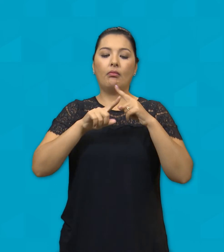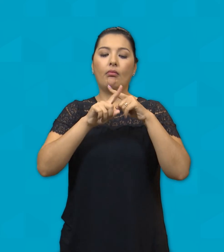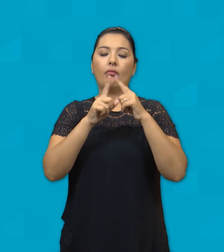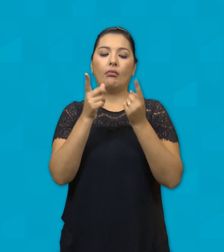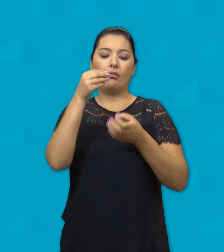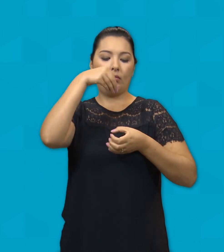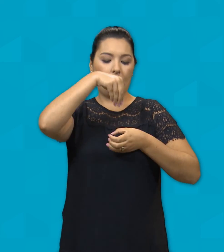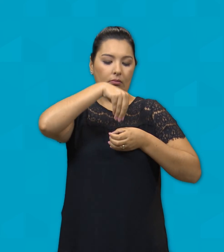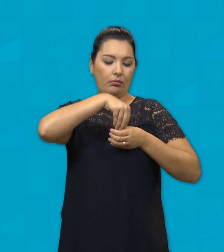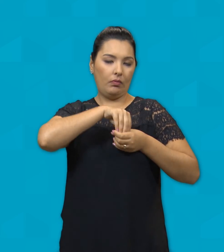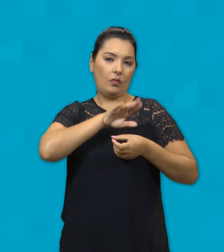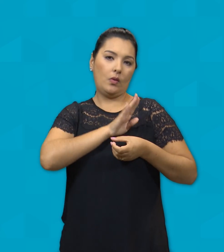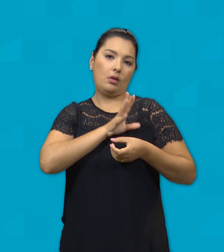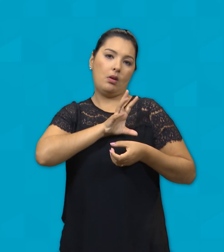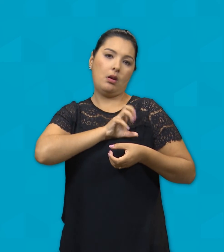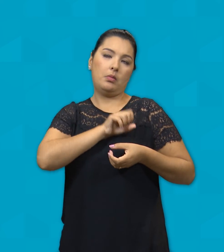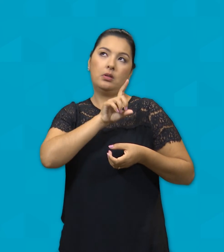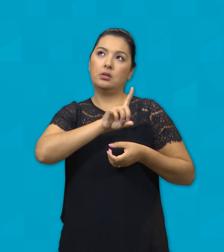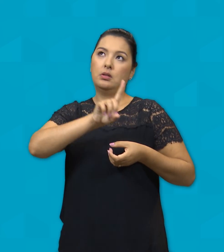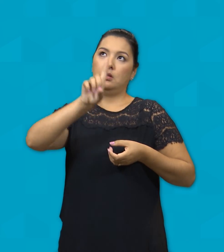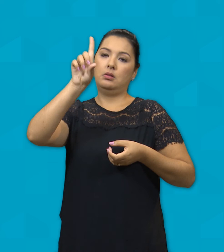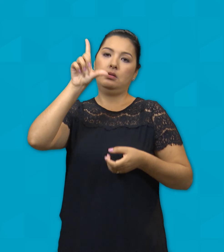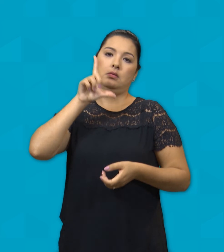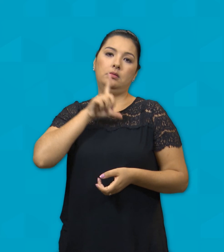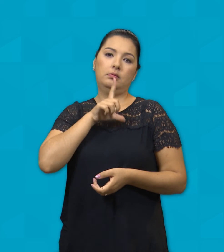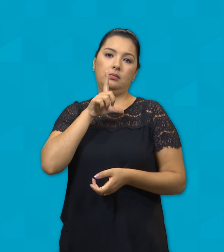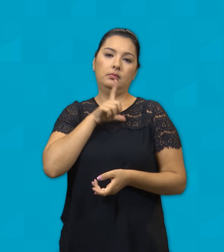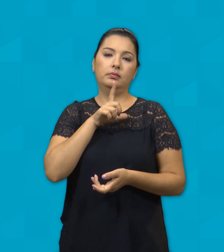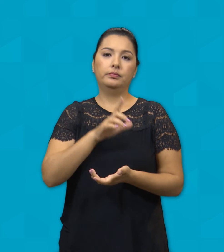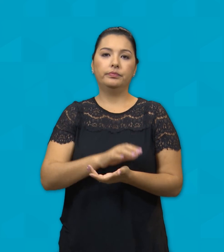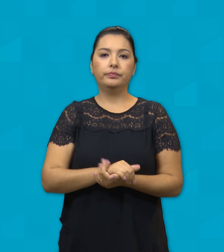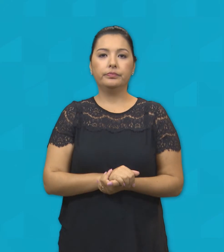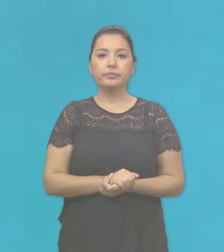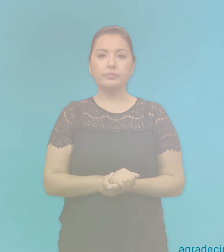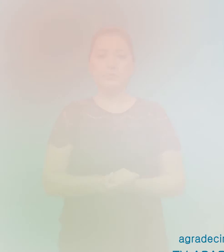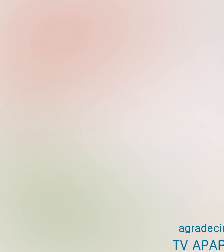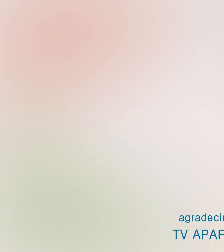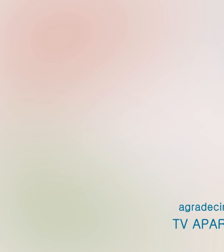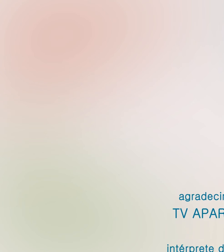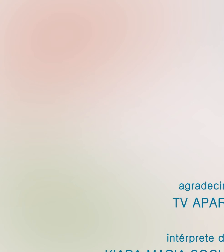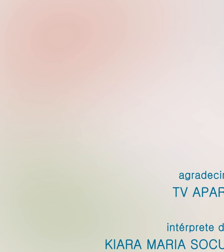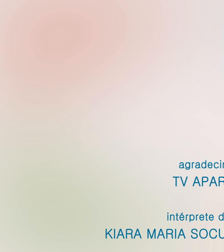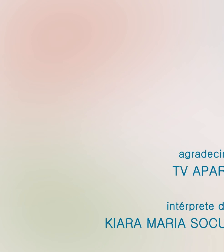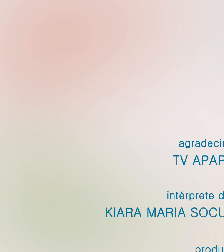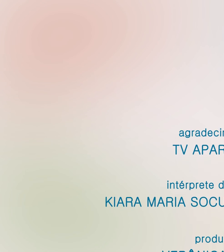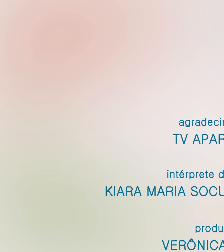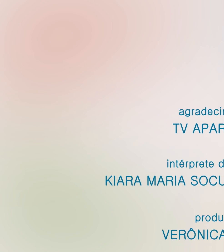amor de Deus que acolhemos em nós.